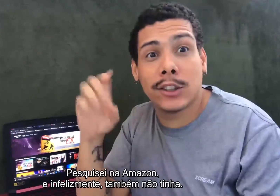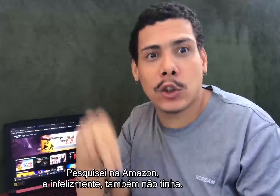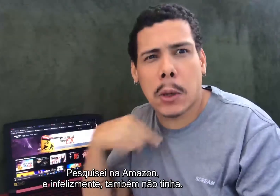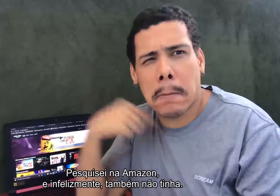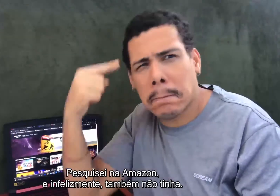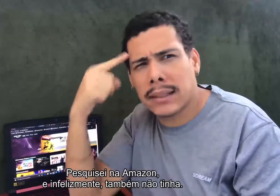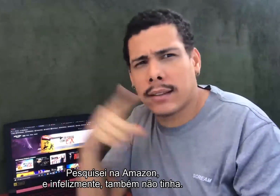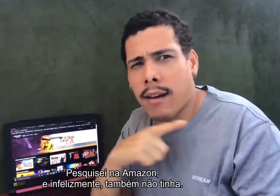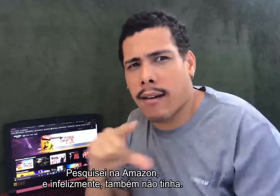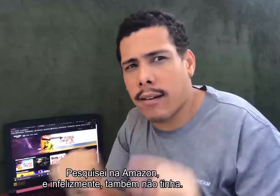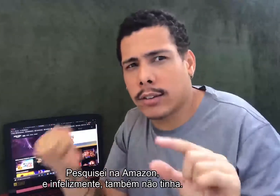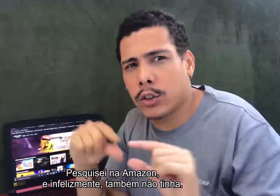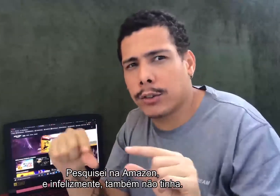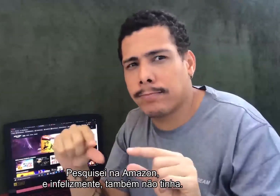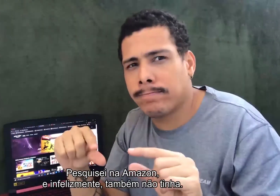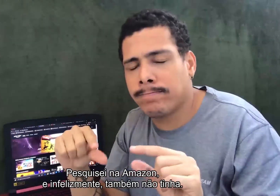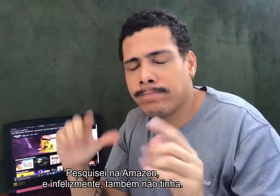e, infelizmente, também não tinha.